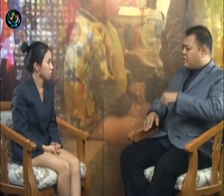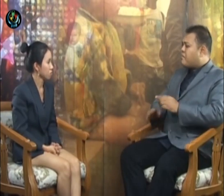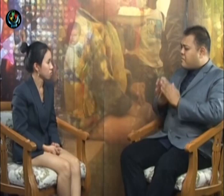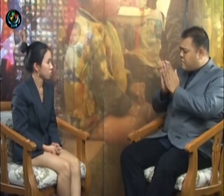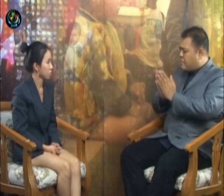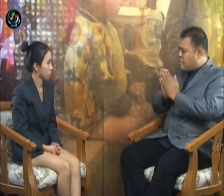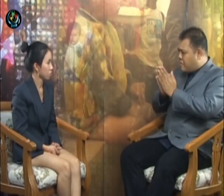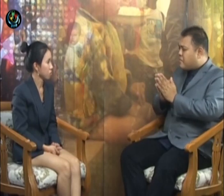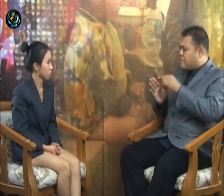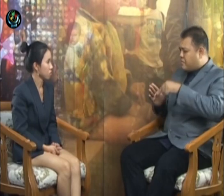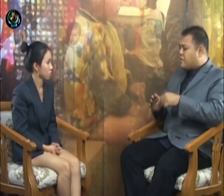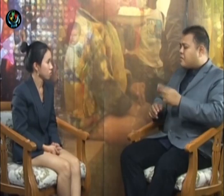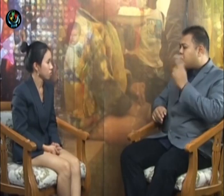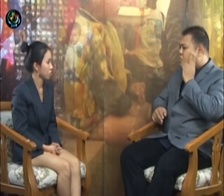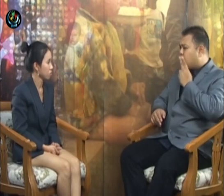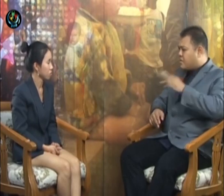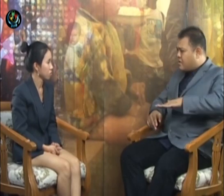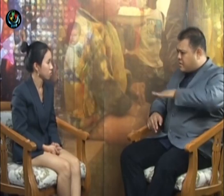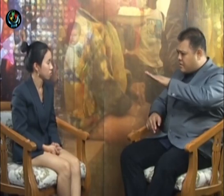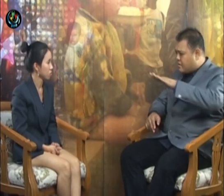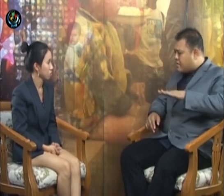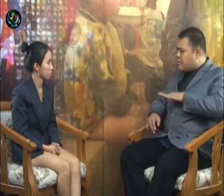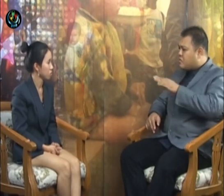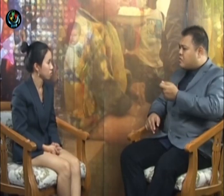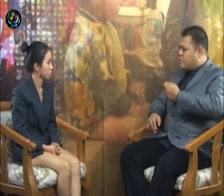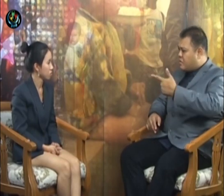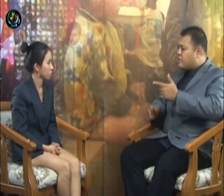အခုမြန်မာနိုင်ငံမှာနားမကြားအလုံးသုံးဆွဲနေတဲ့ဘုံလက်ဟန်ဘာသာ